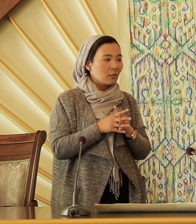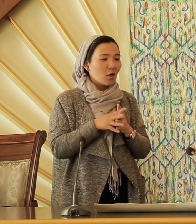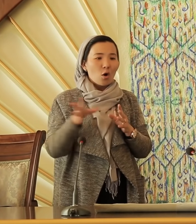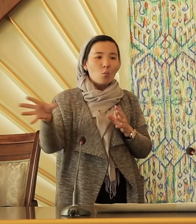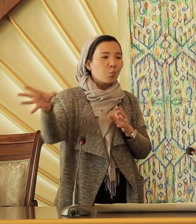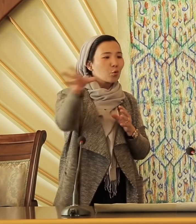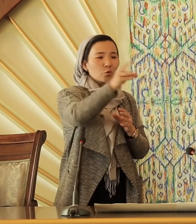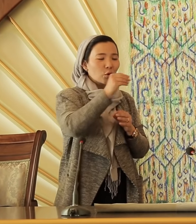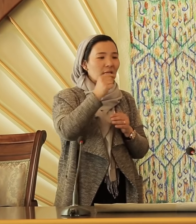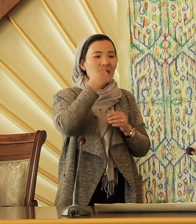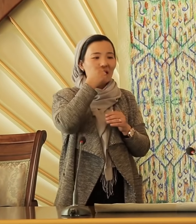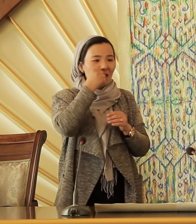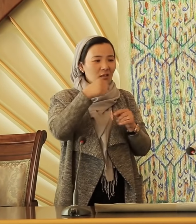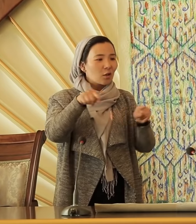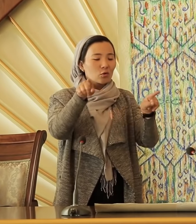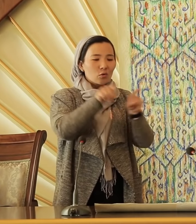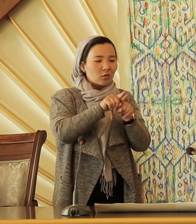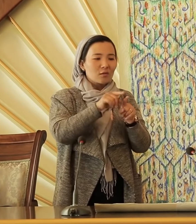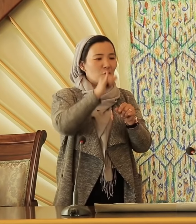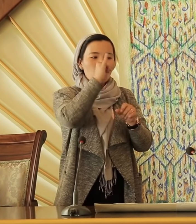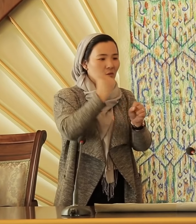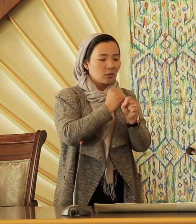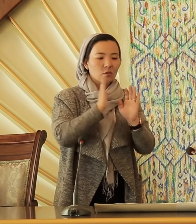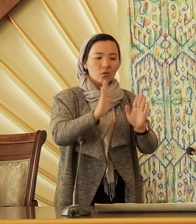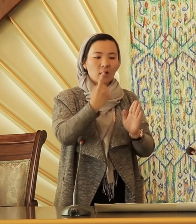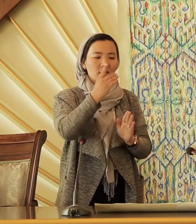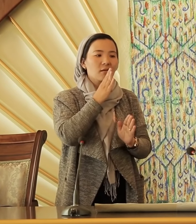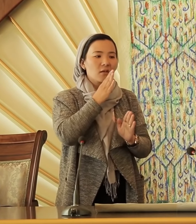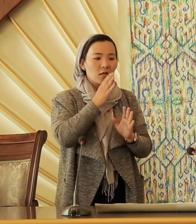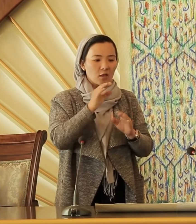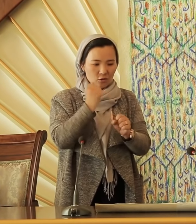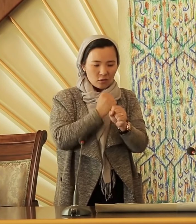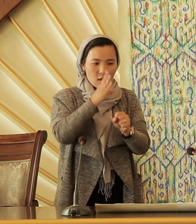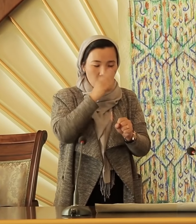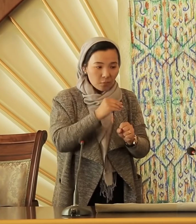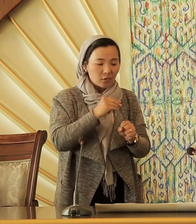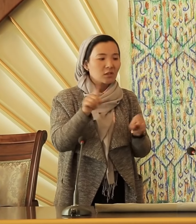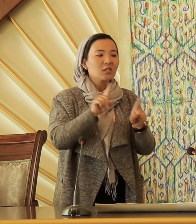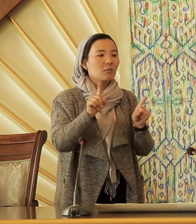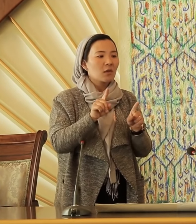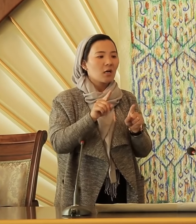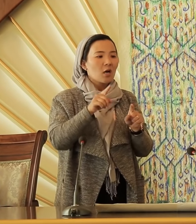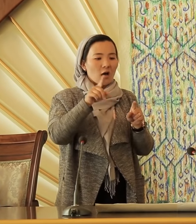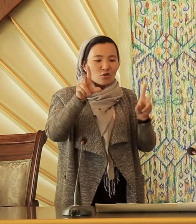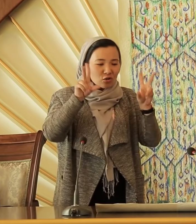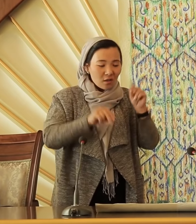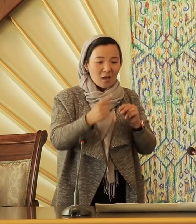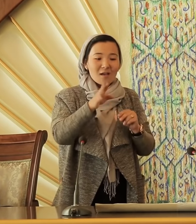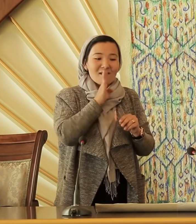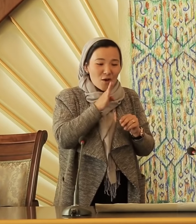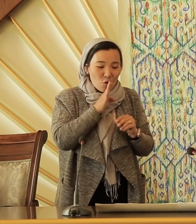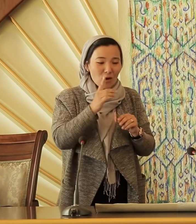butun dunyo erkaklarini qo'ldan kelmagan bitta ishni bajaradi. Hayotini qul ustiga qo'yib, dunyoga zurriyot keltirish